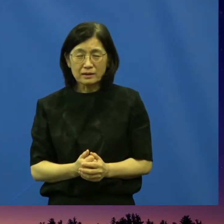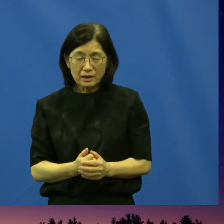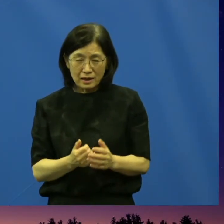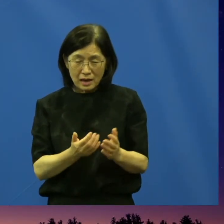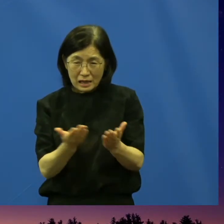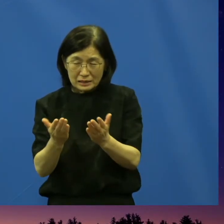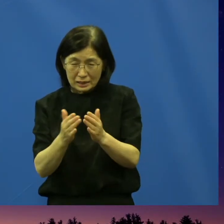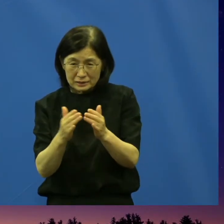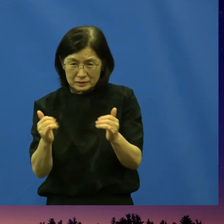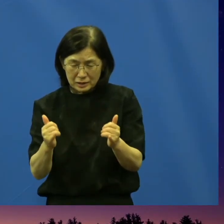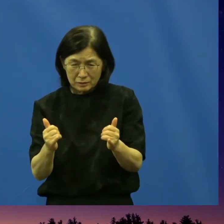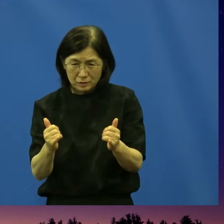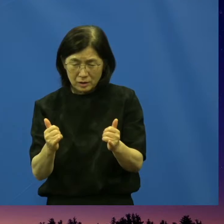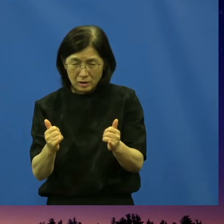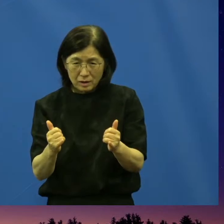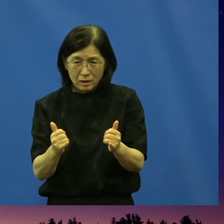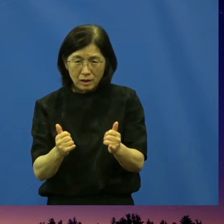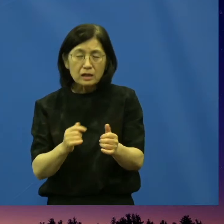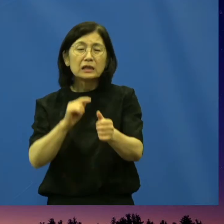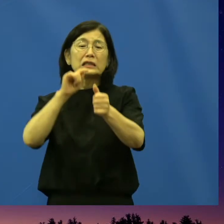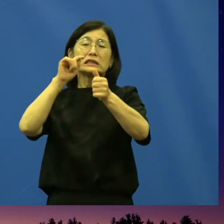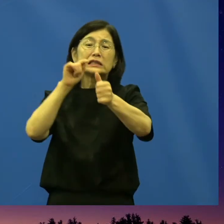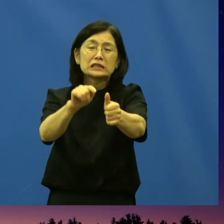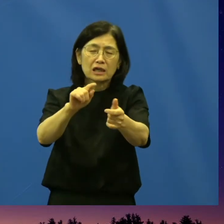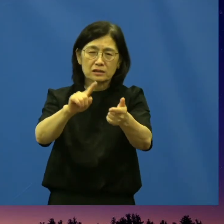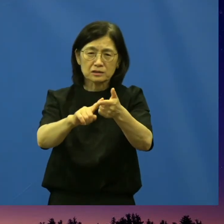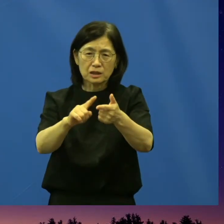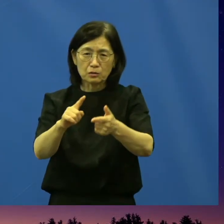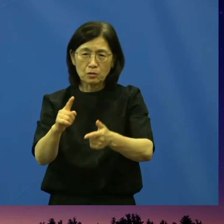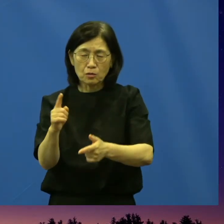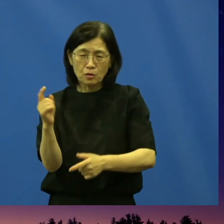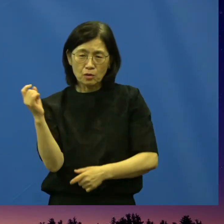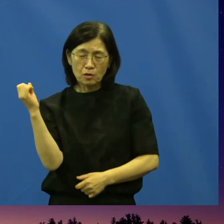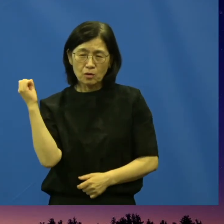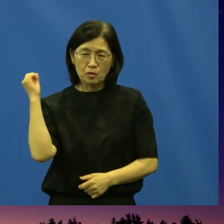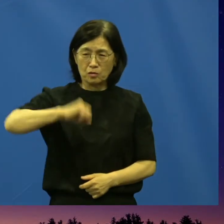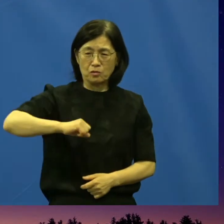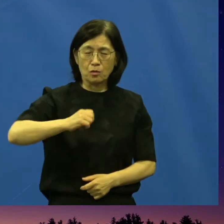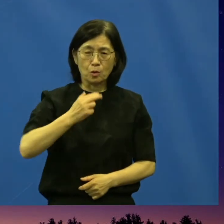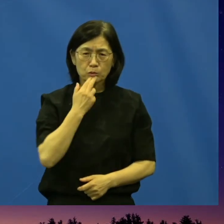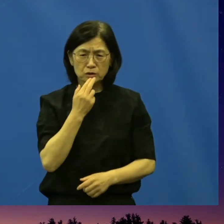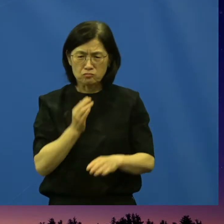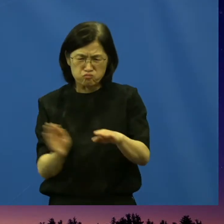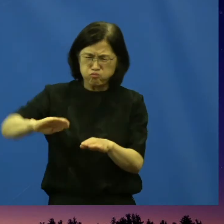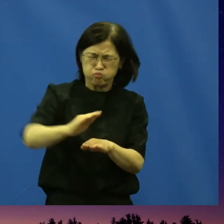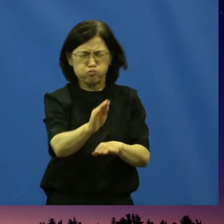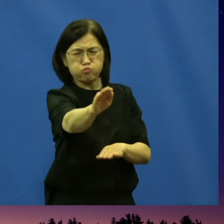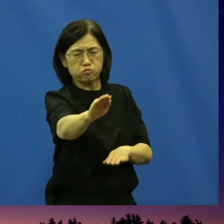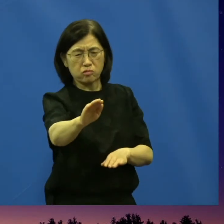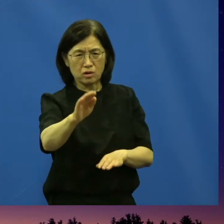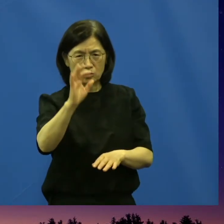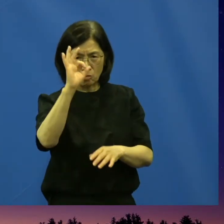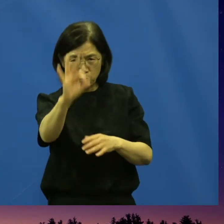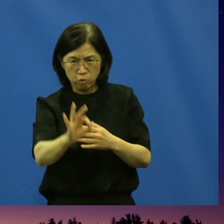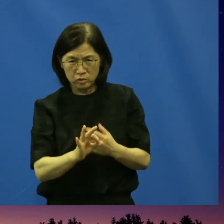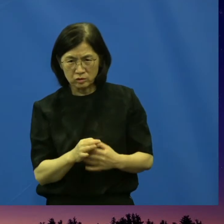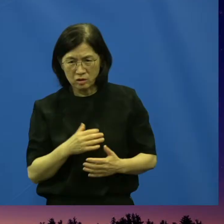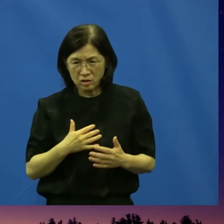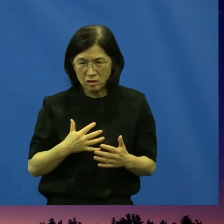그게 따르지 않고 이렇게 막 돌진하고 이러시는 분들이 계시는데 우리 교회는 아닌 줄로 제가 믿습니다.